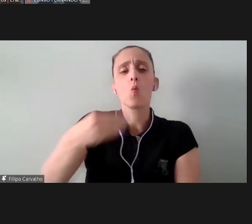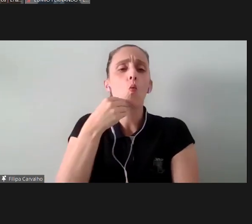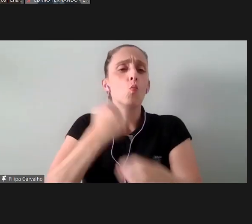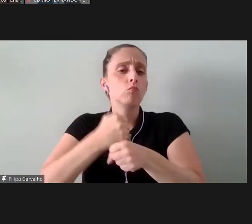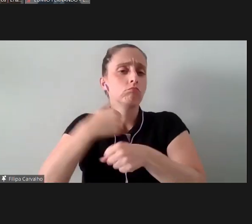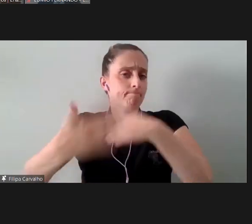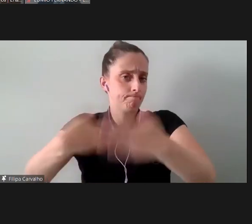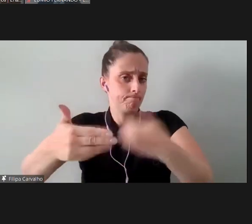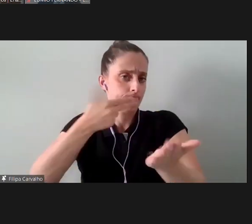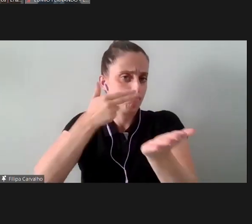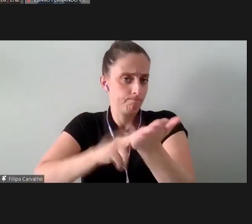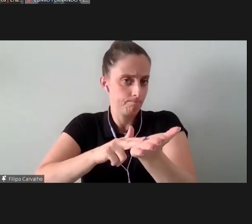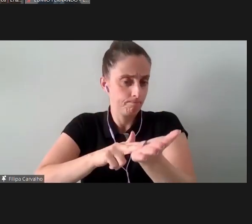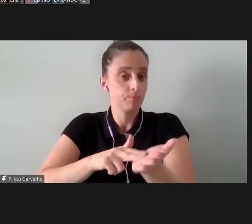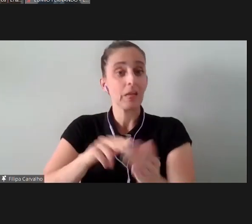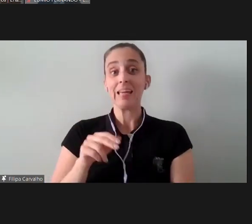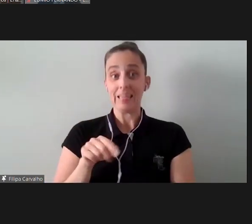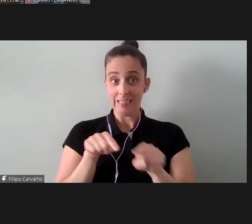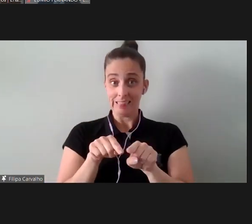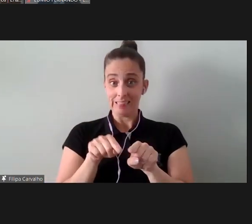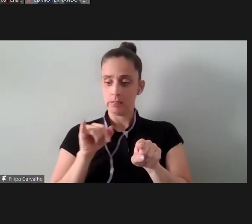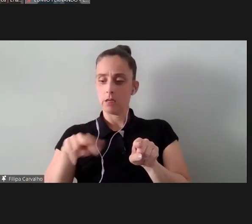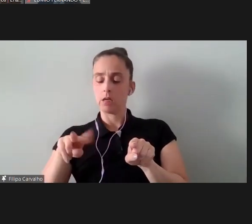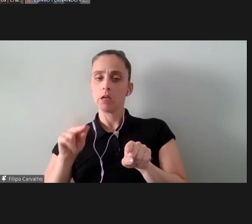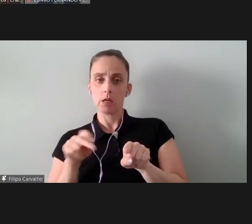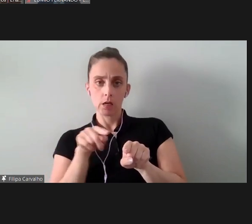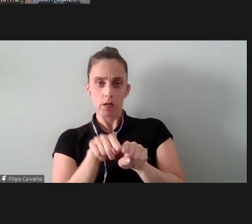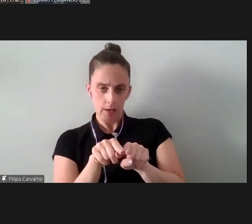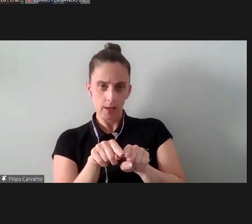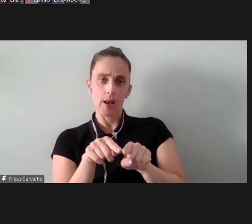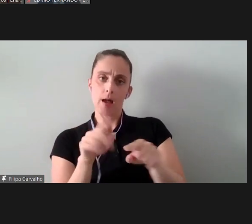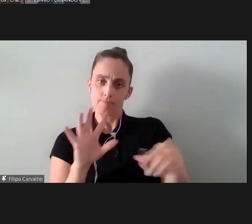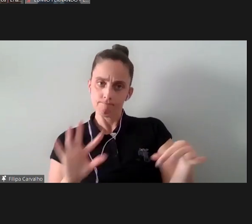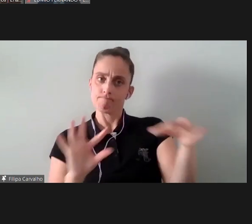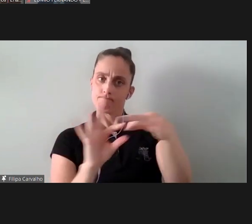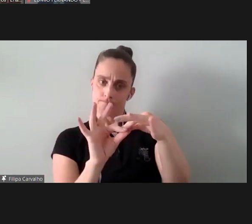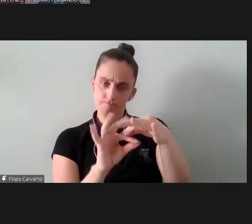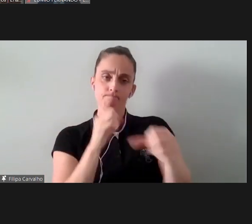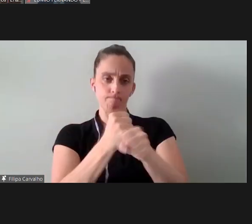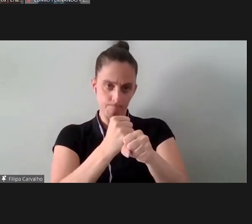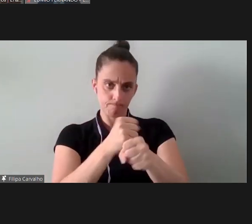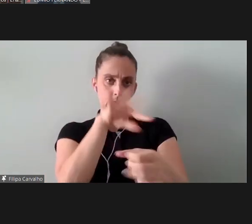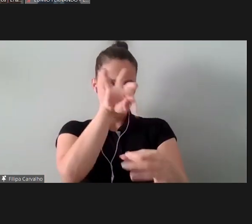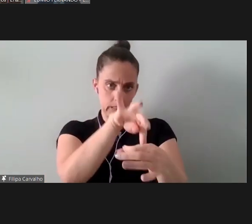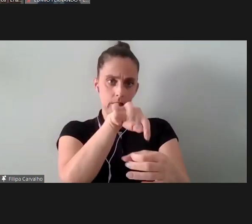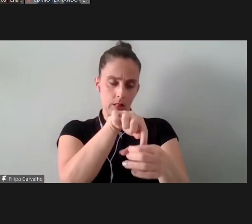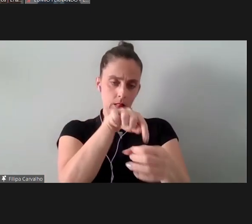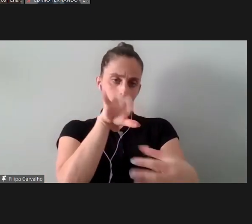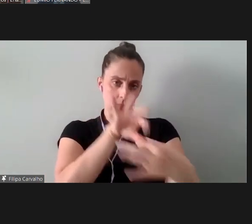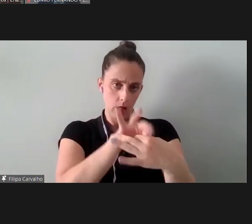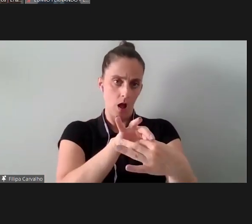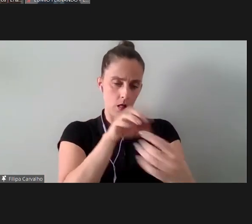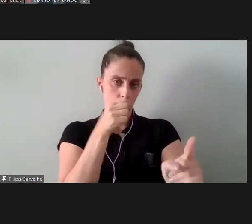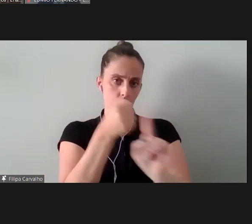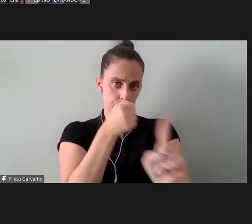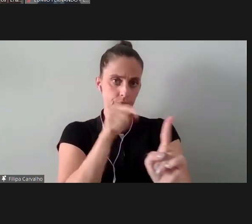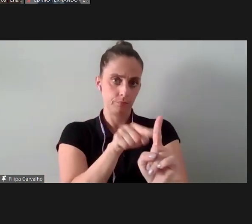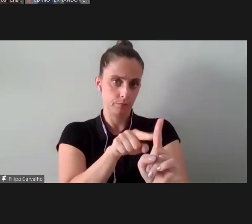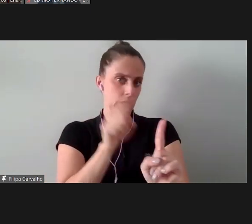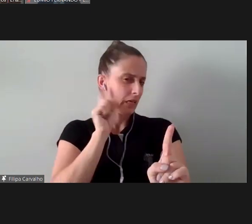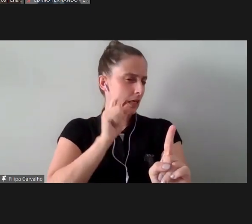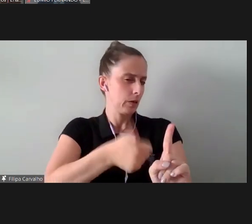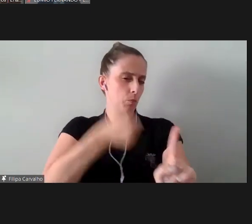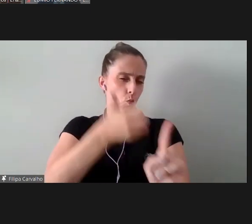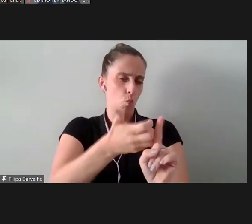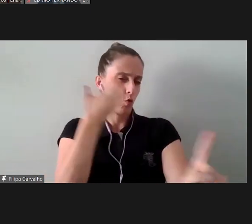é aqui que o INA se posiciona e é aqui que o INA tem uma intervenção, queremos nós, fundamental